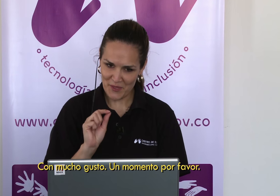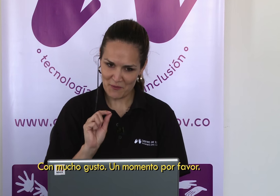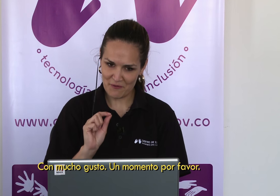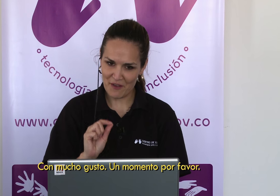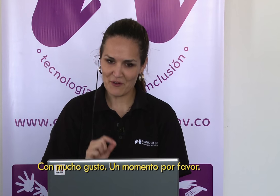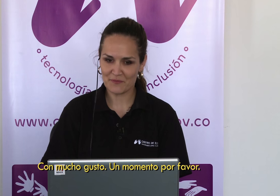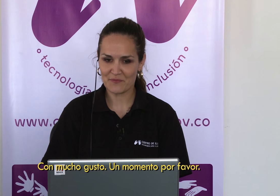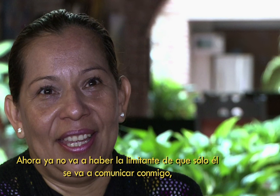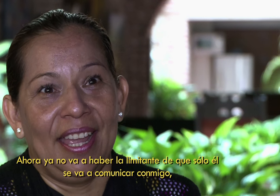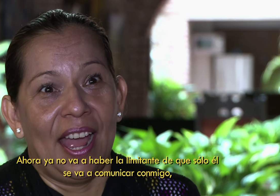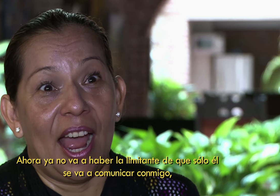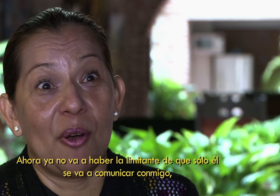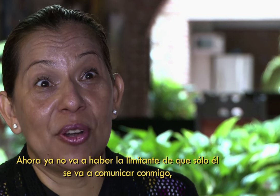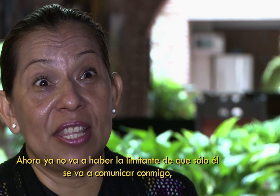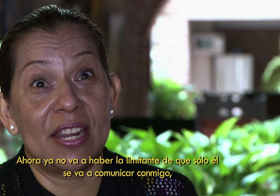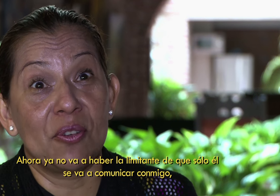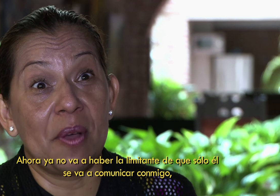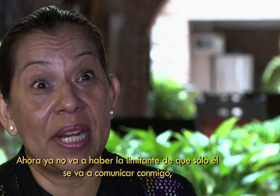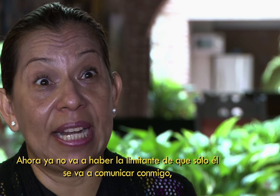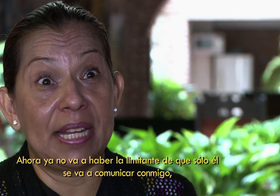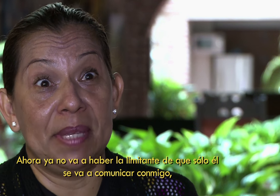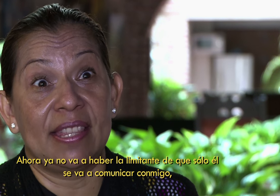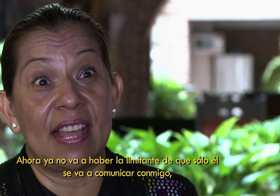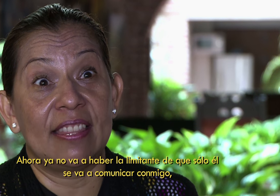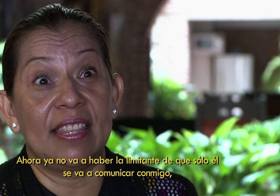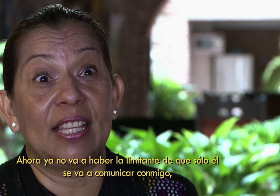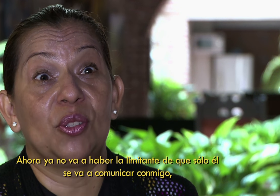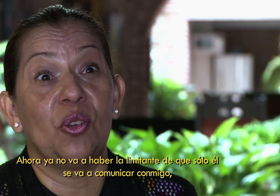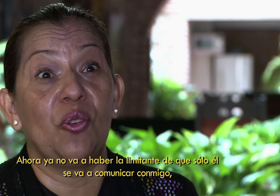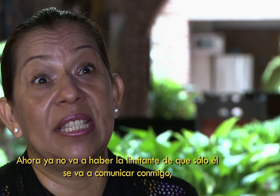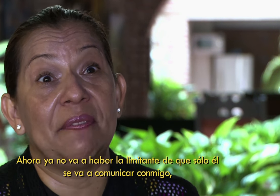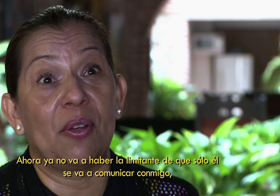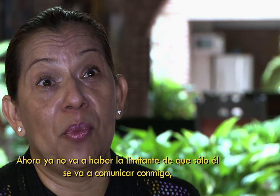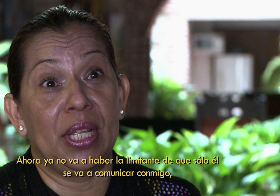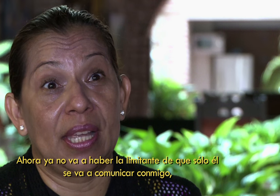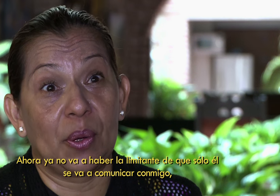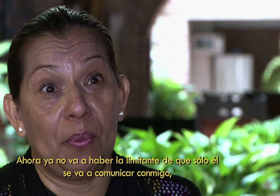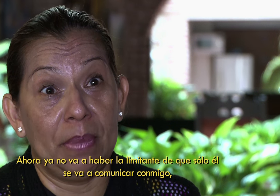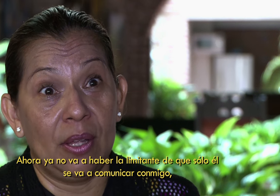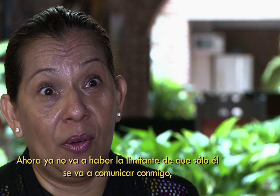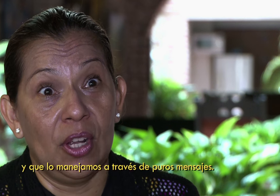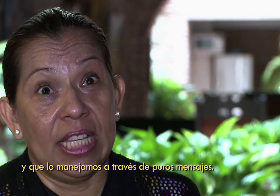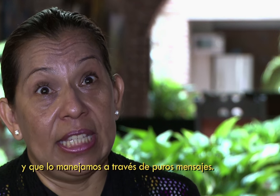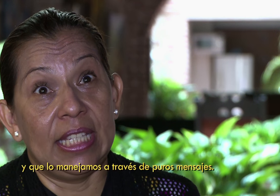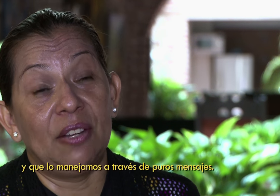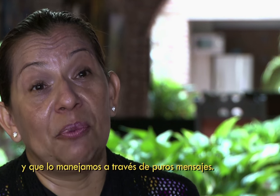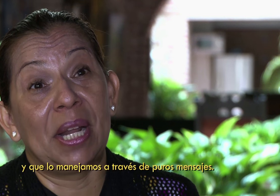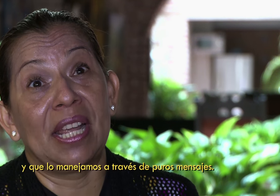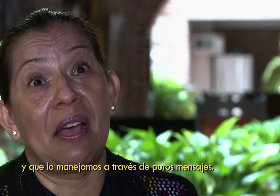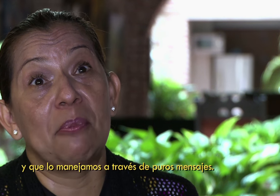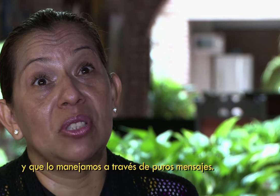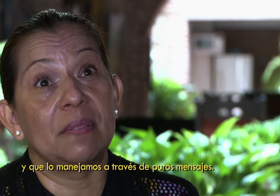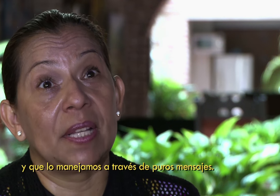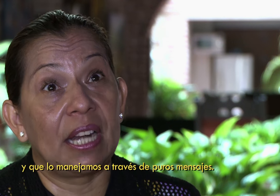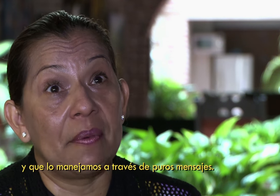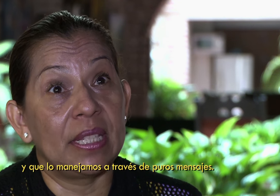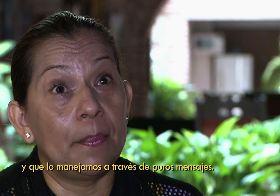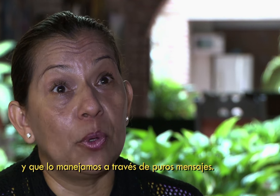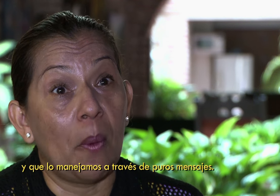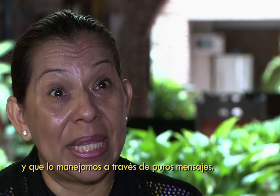por favor. Ahora ya no va a haber la limitante de que solo él se va a comunicar conmigo y que lo manejamos a través de puros